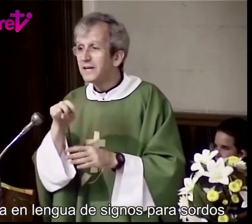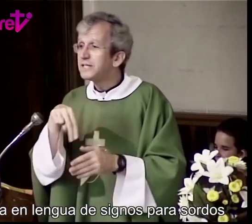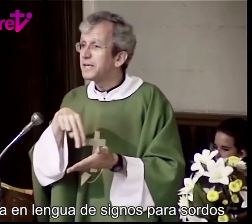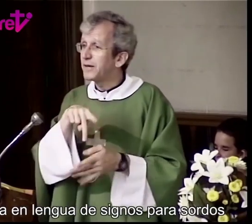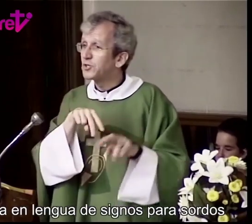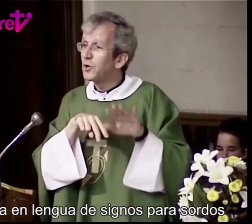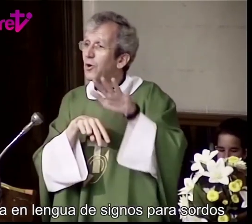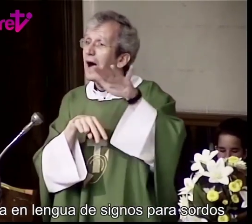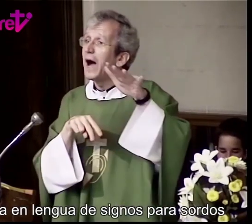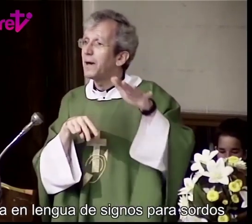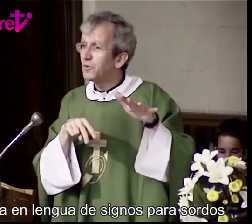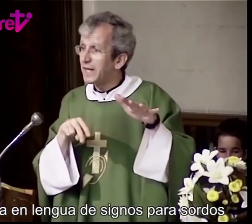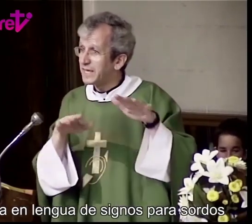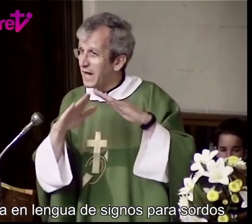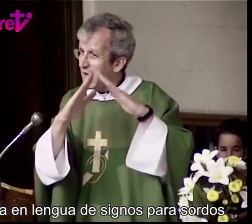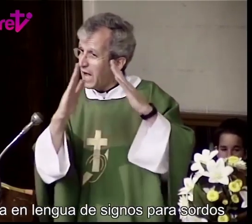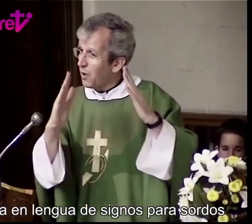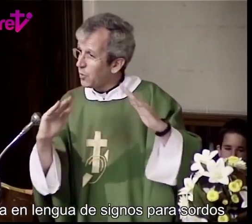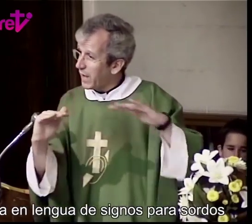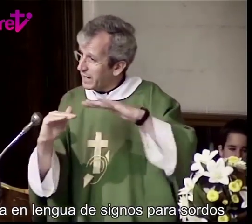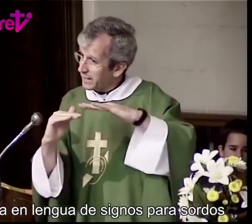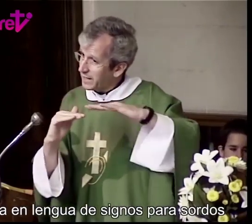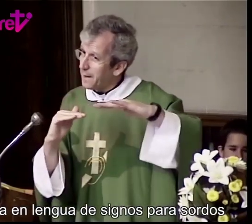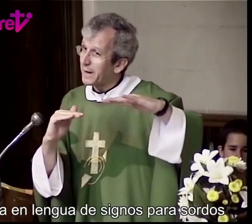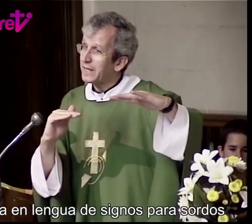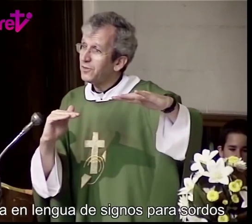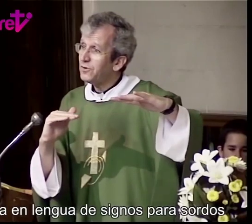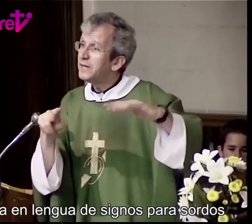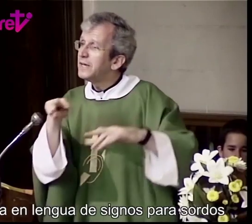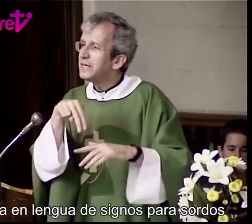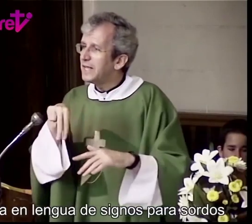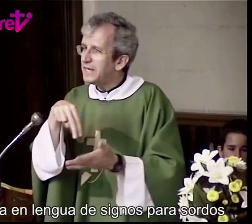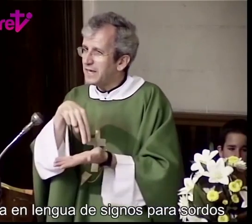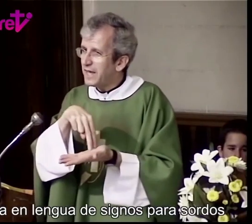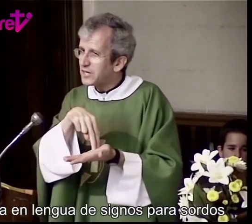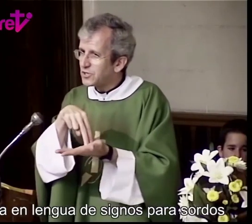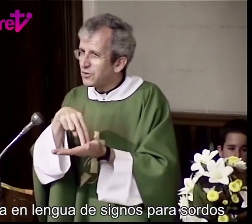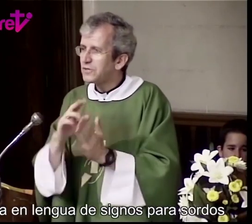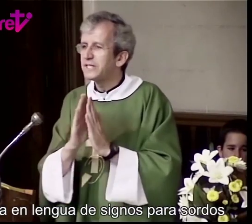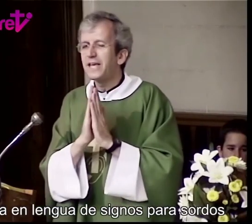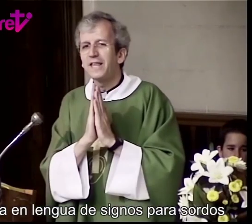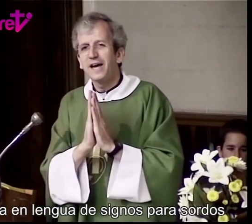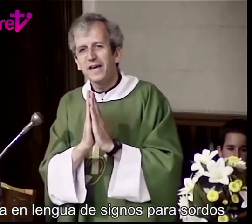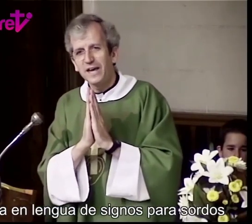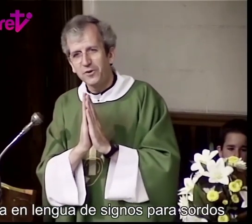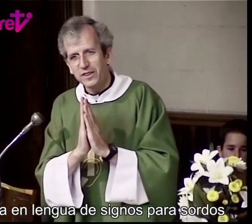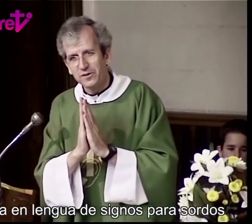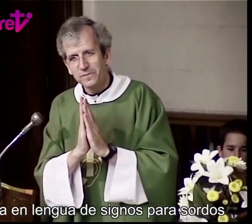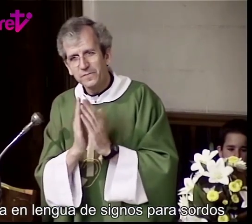se va solo a la montaña, a un lugar apartado, y allí él solo se queda en oración,